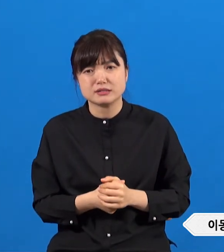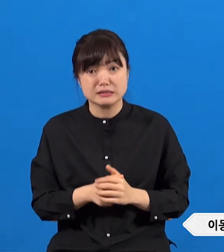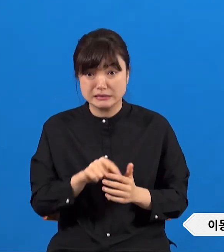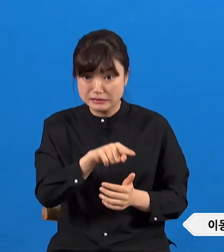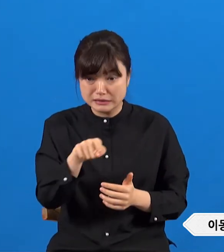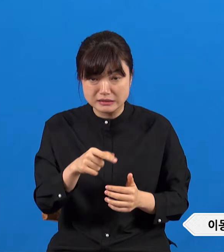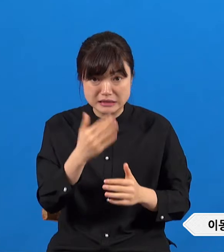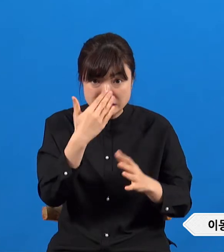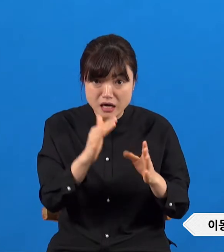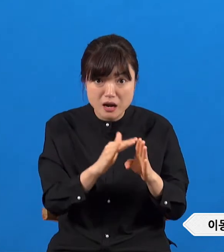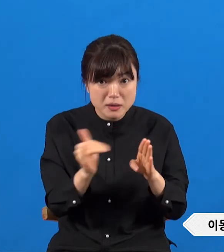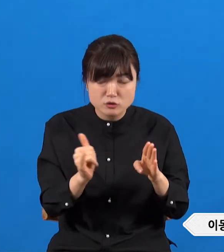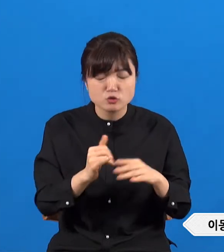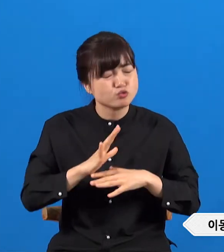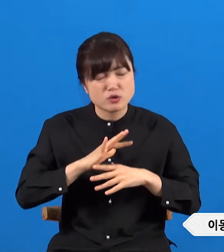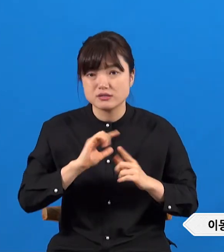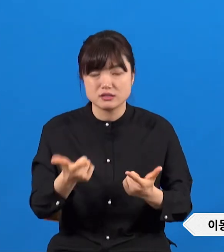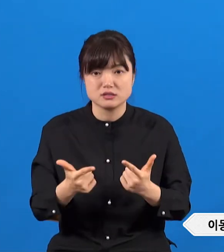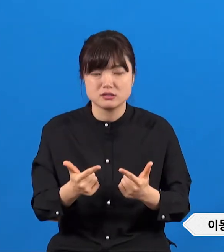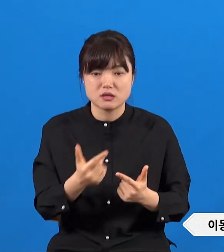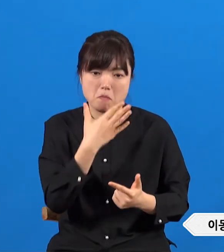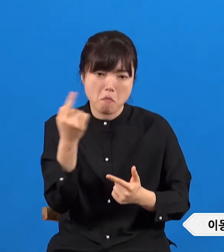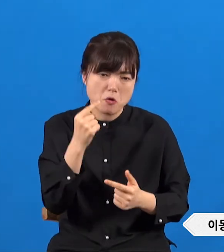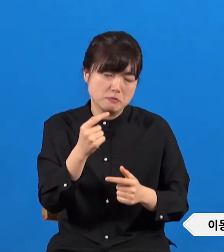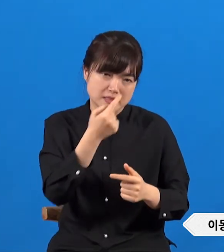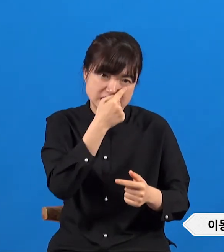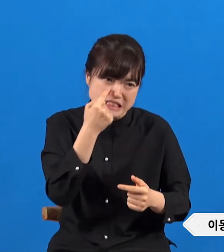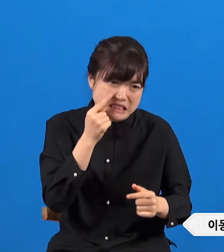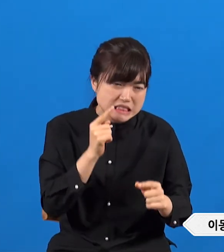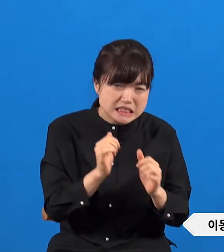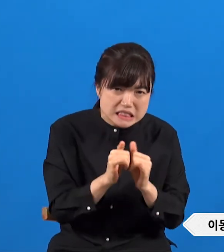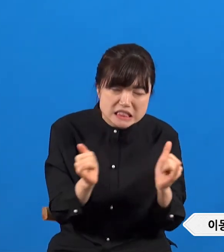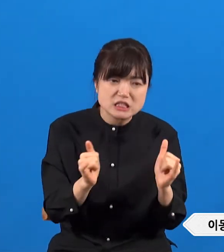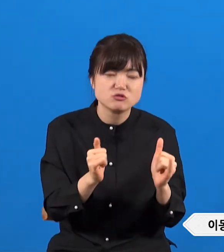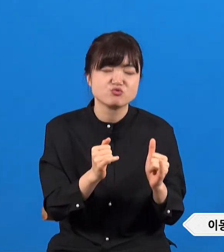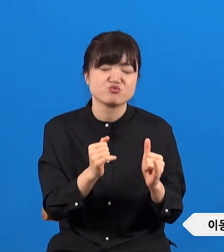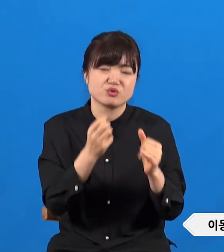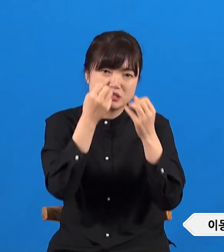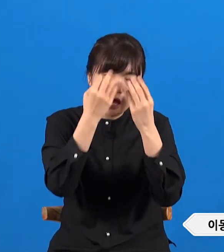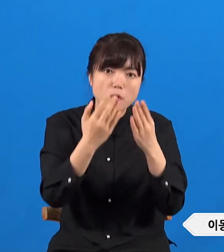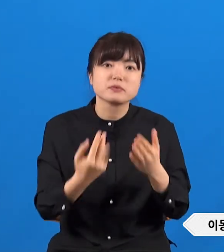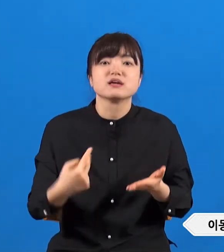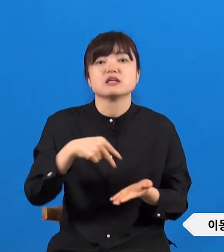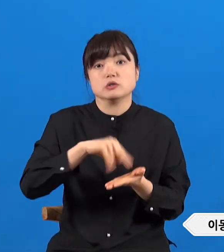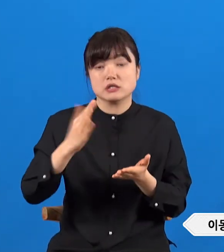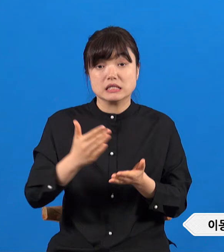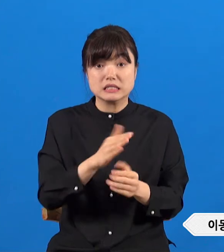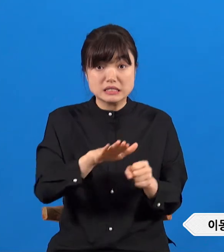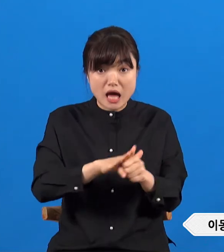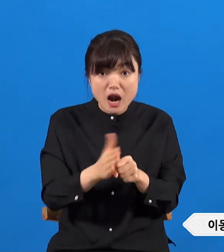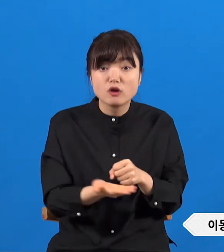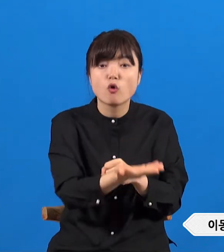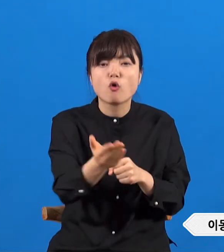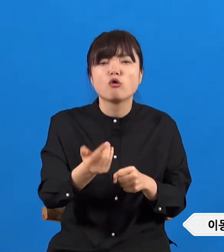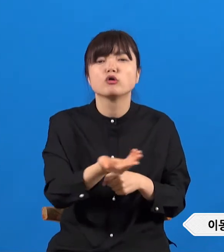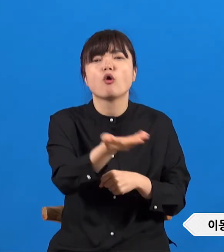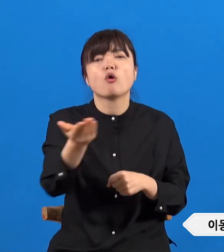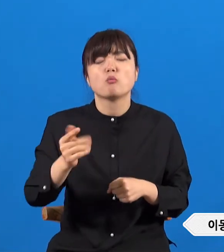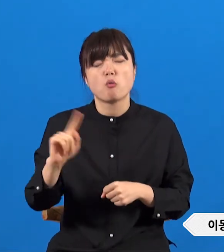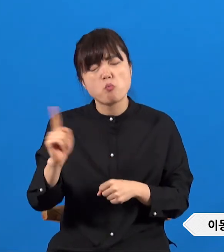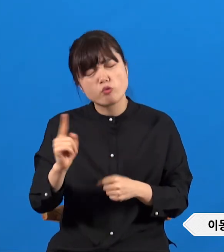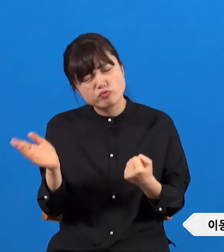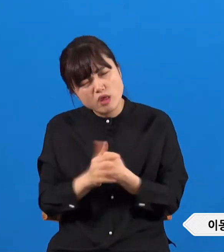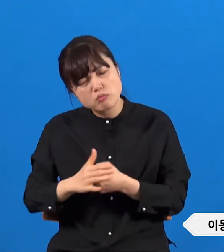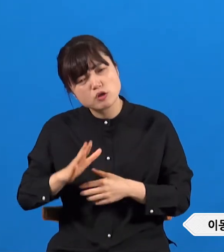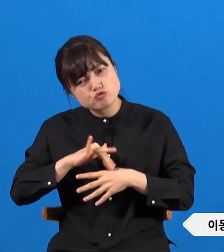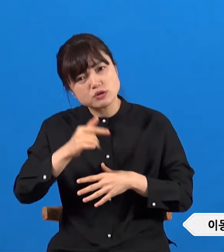않았습니다. 그들은 이제 담대한 복음의 증인으로 다시 태어날 수가 있었습니다. 사랑하는 여러분, 무엇이 여러분을 두렵게